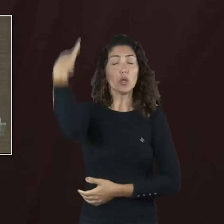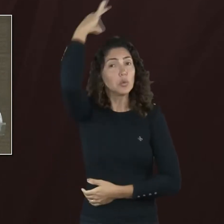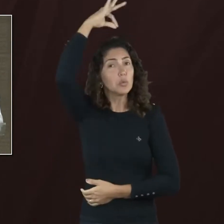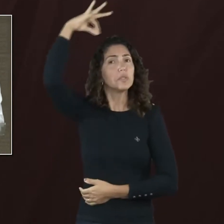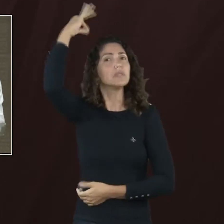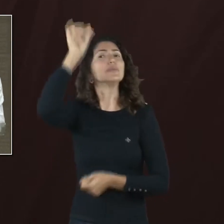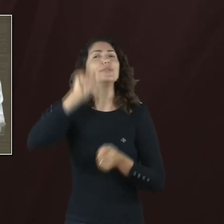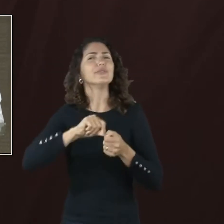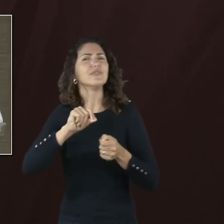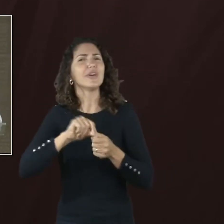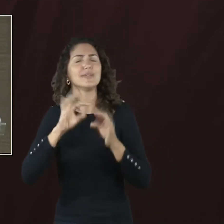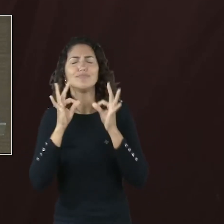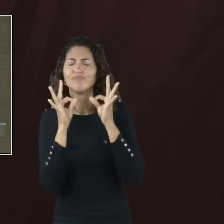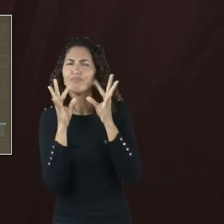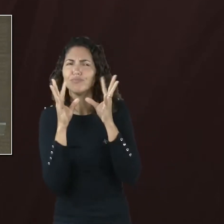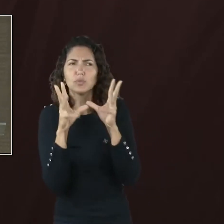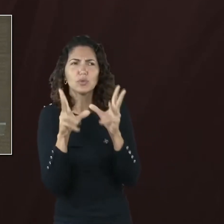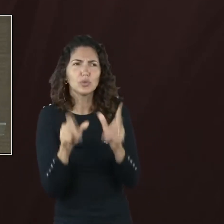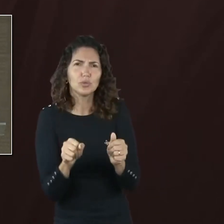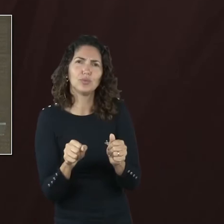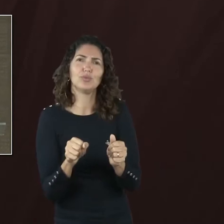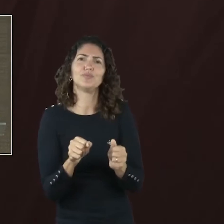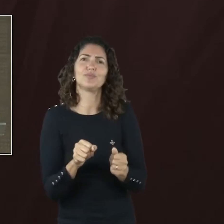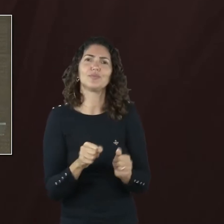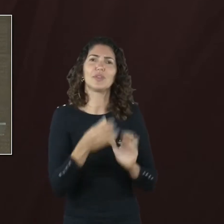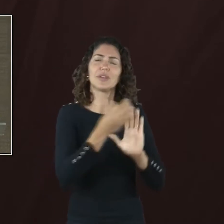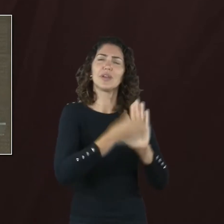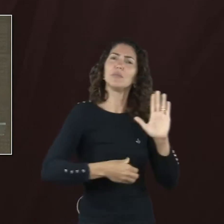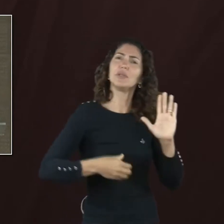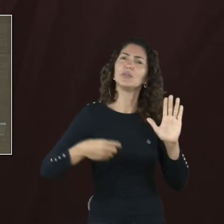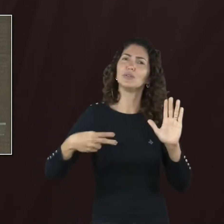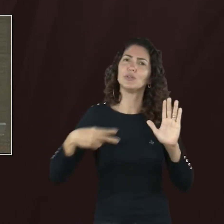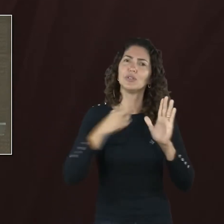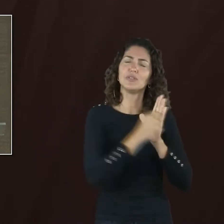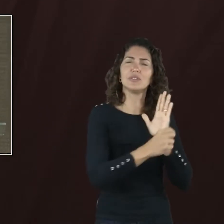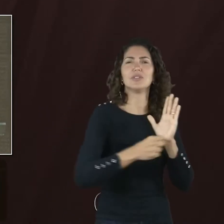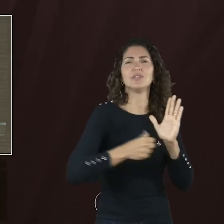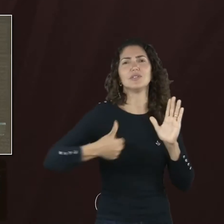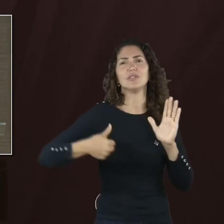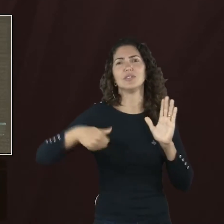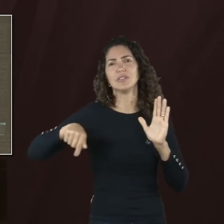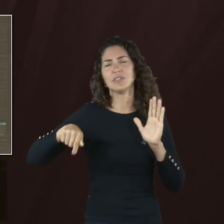coisas. Capítulo ainda 2, versículos 17 e 18, como diz: